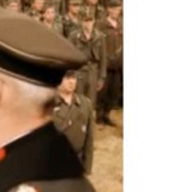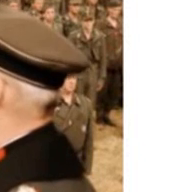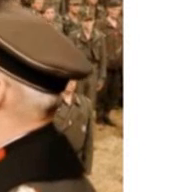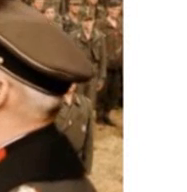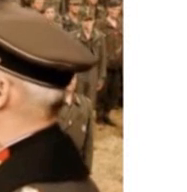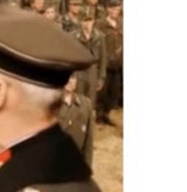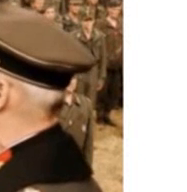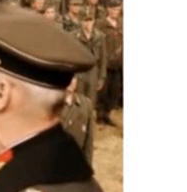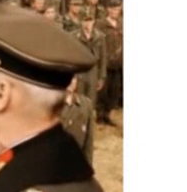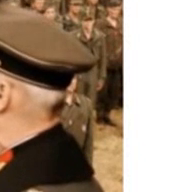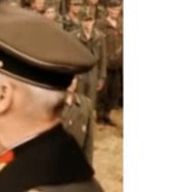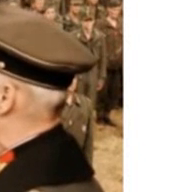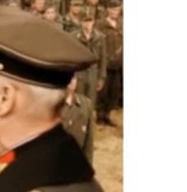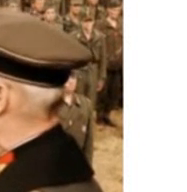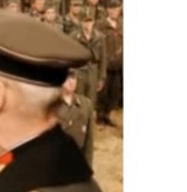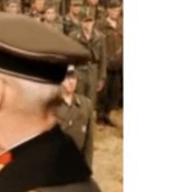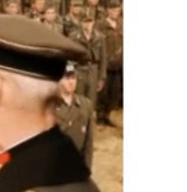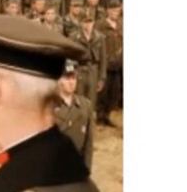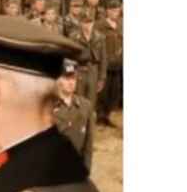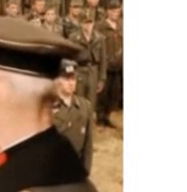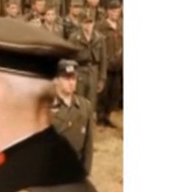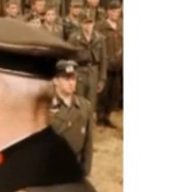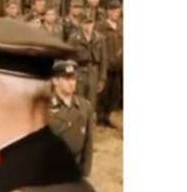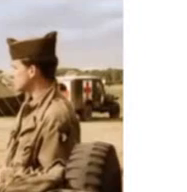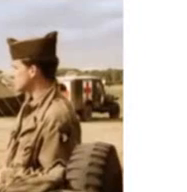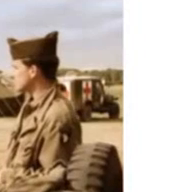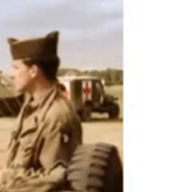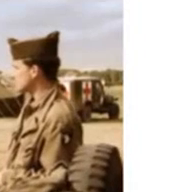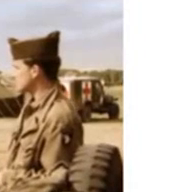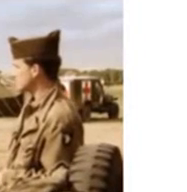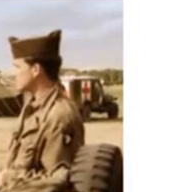k und stolzer vaterland